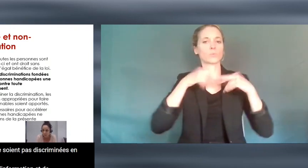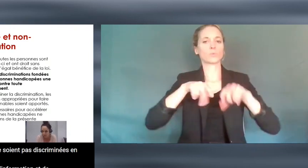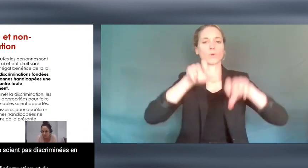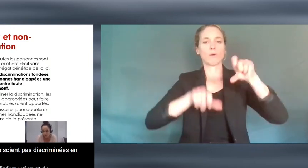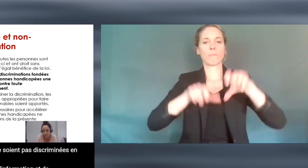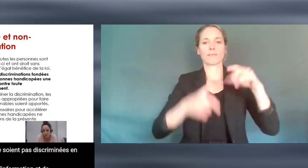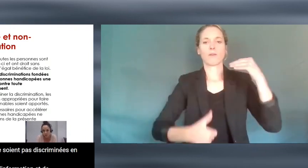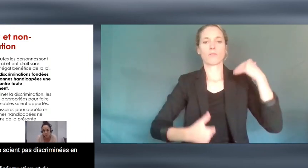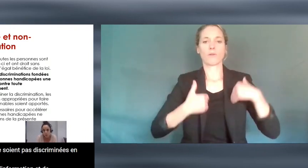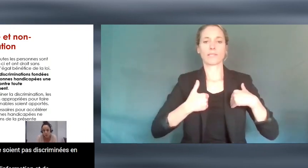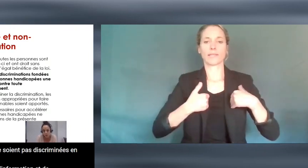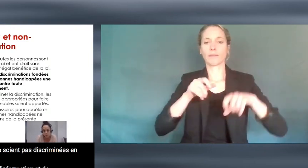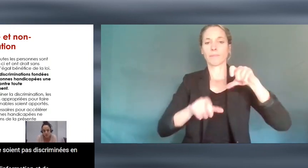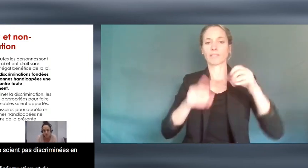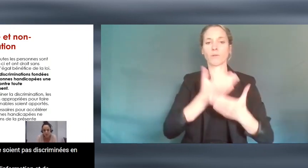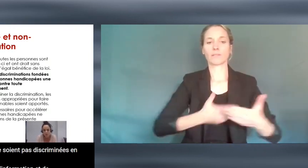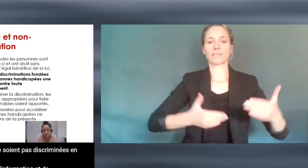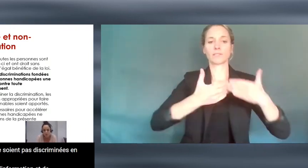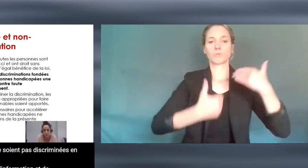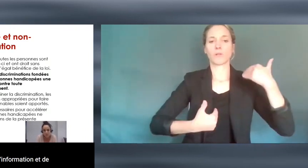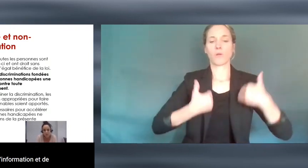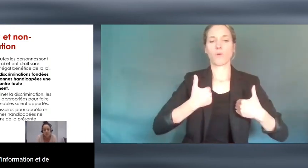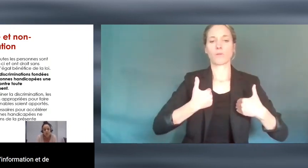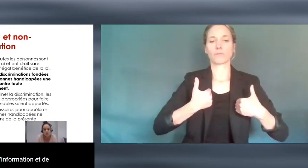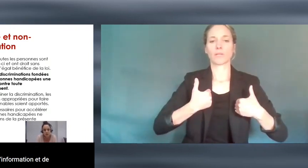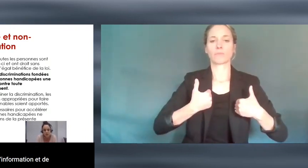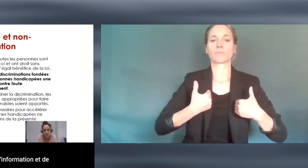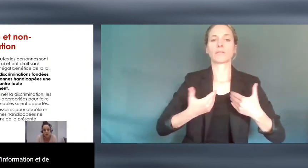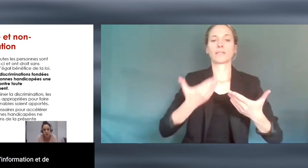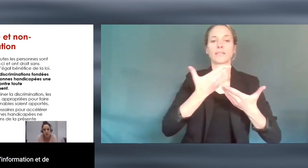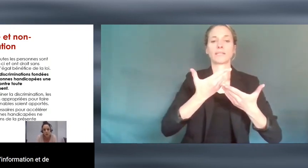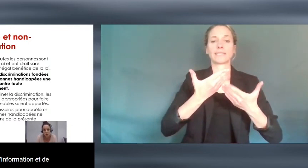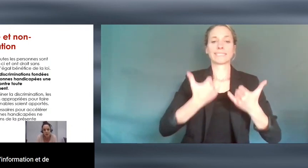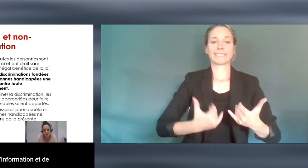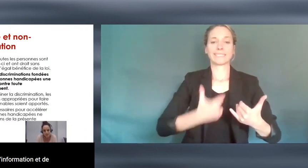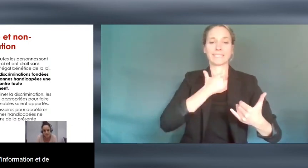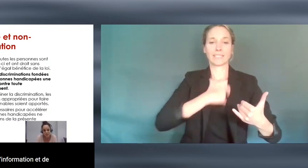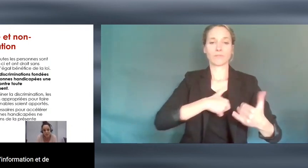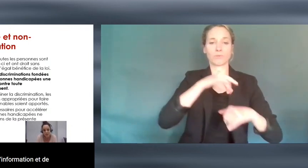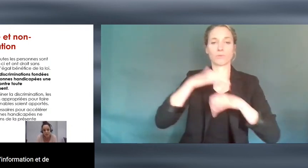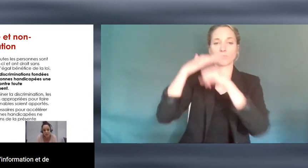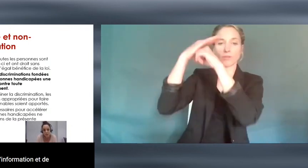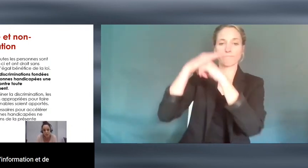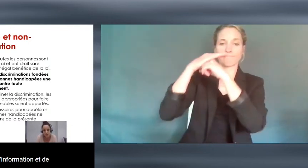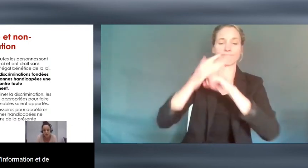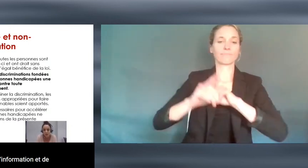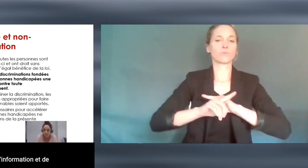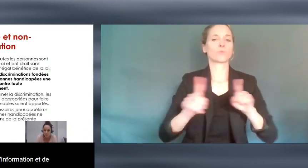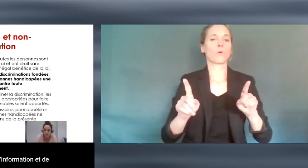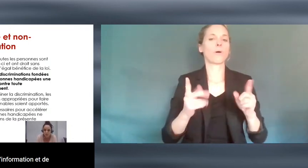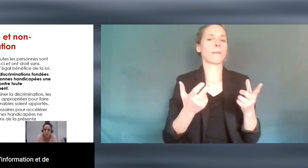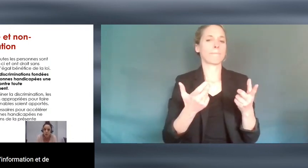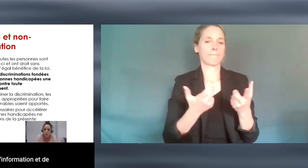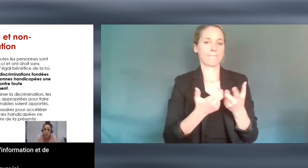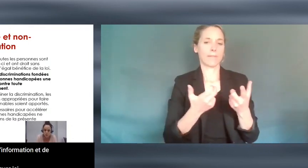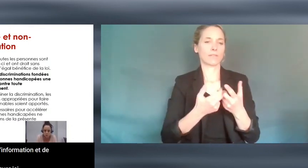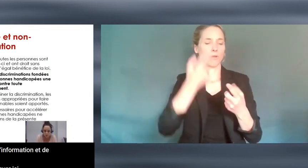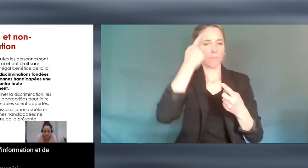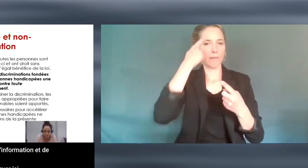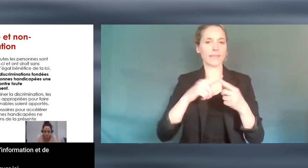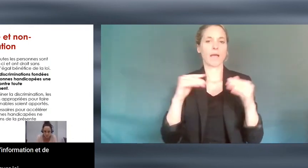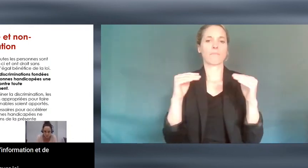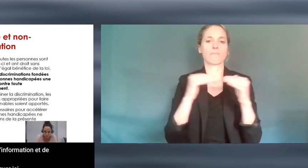handicapées en situation de handicap ne soient pas discriminées en Suisse, et ce également dans l'accès aux moyens d'information,